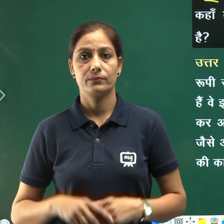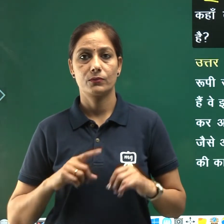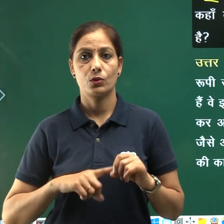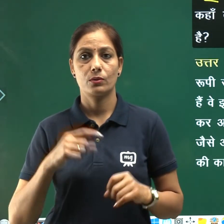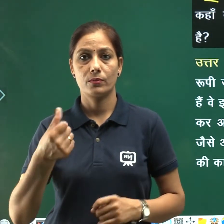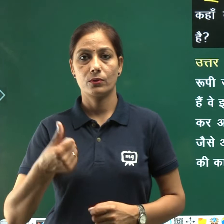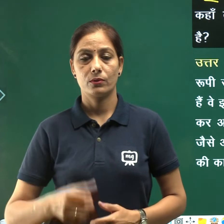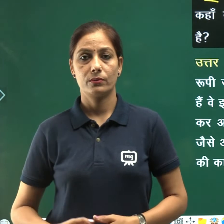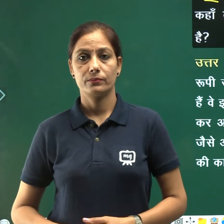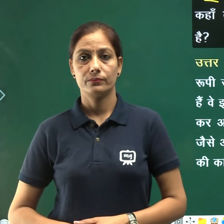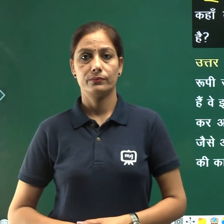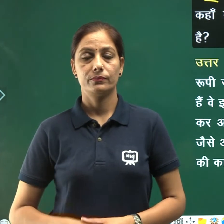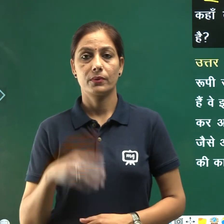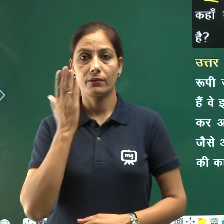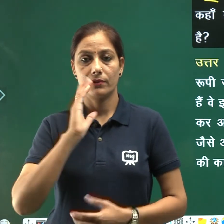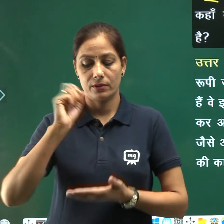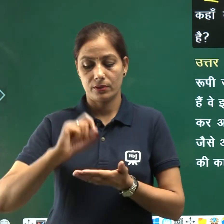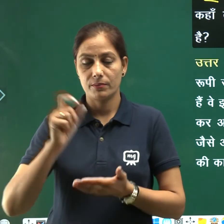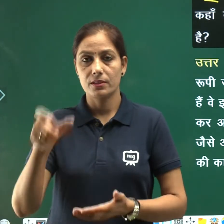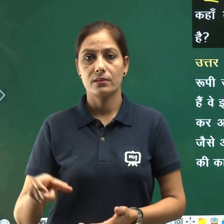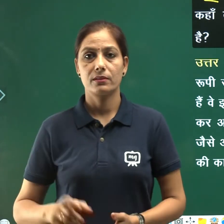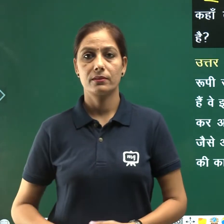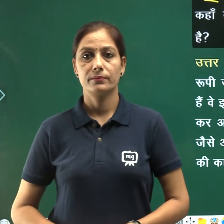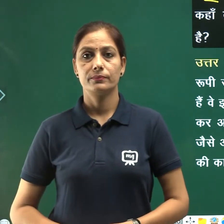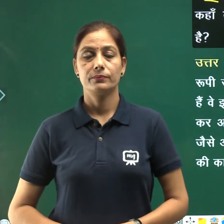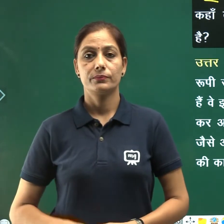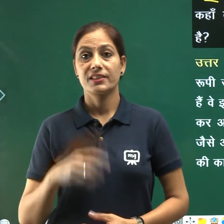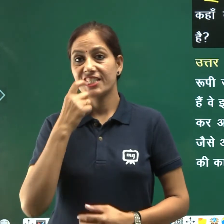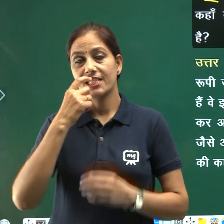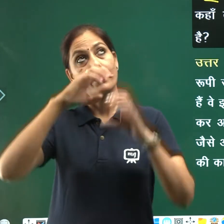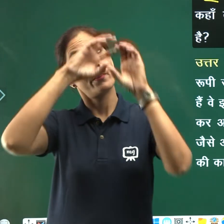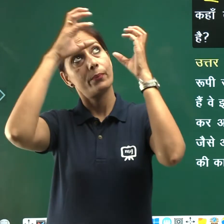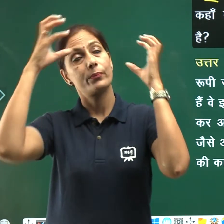प्रश्न 9, कवि ने बादल को